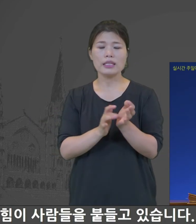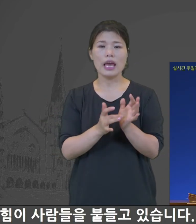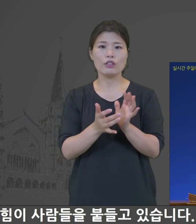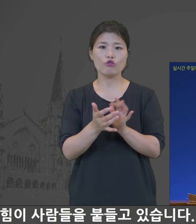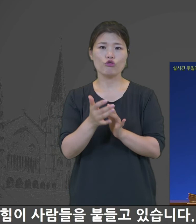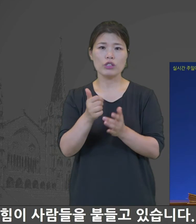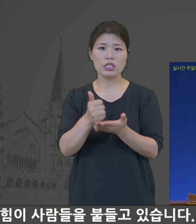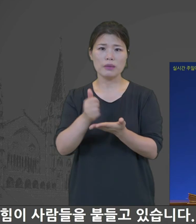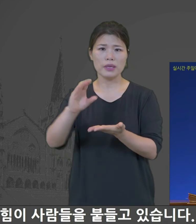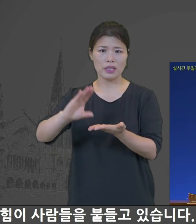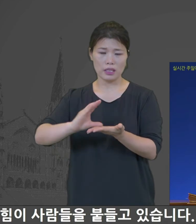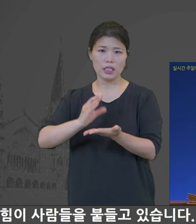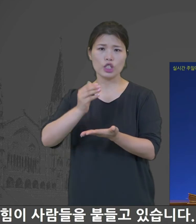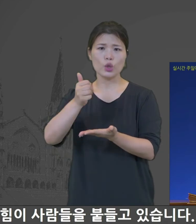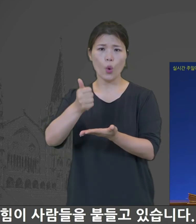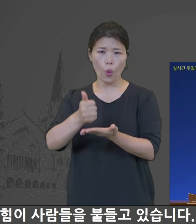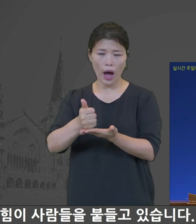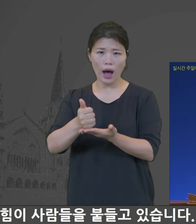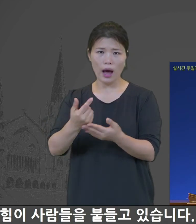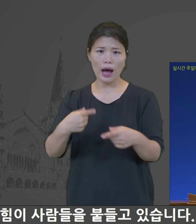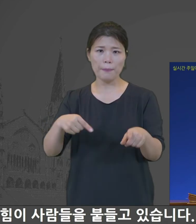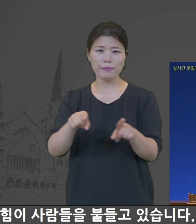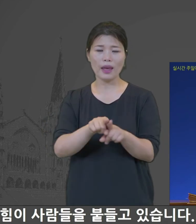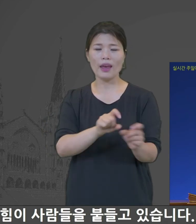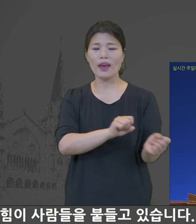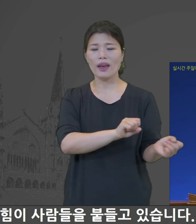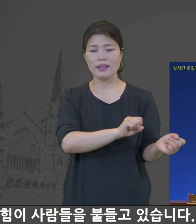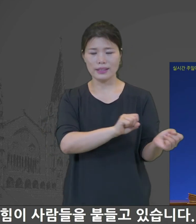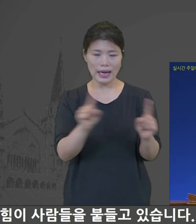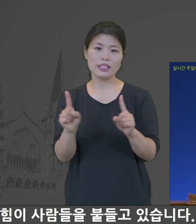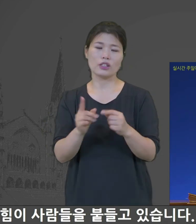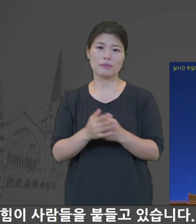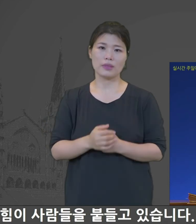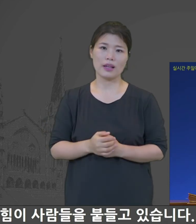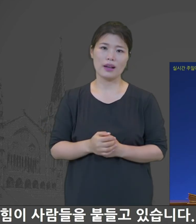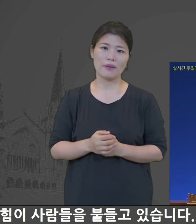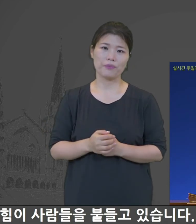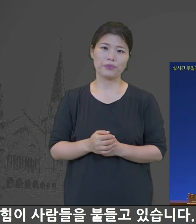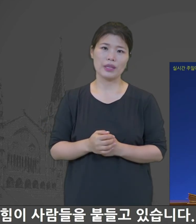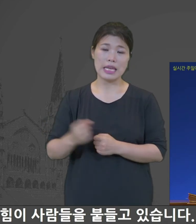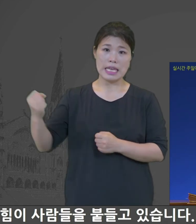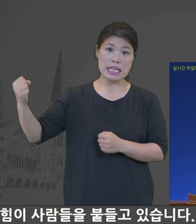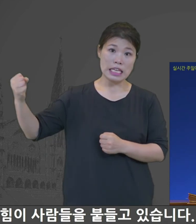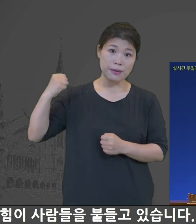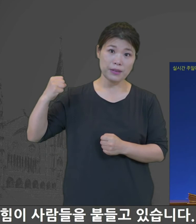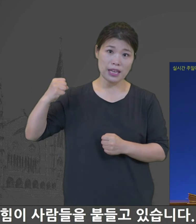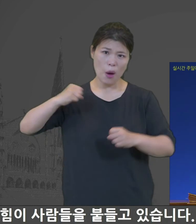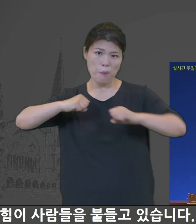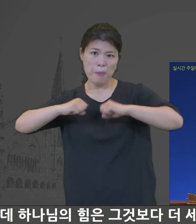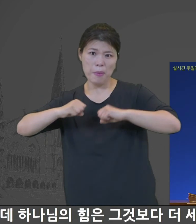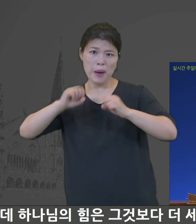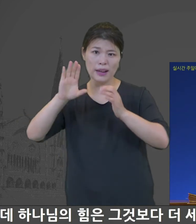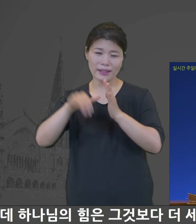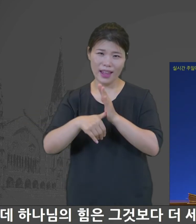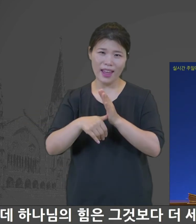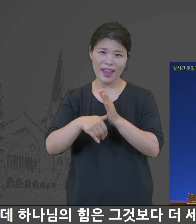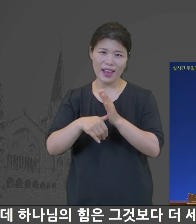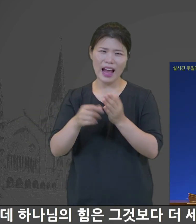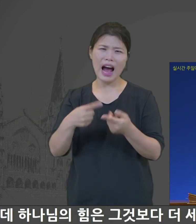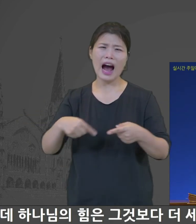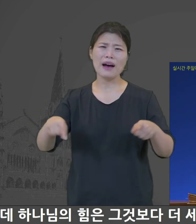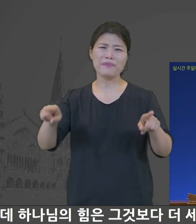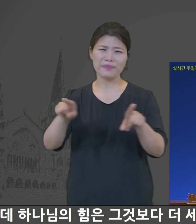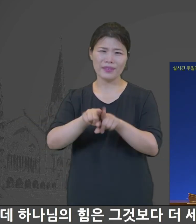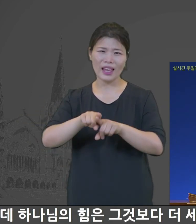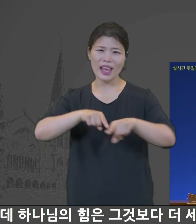그리스도와 함께 살리셨고, 그 힘이 작동할 때 함께 일으키셨고, 그 힘이 작동할 때